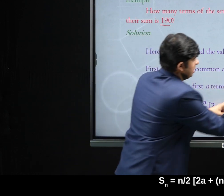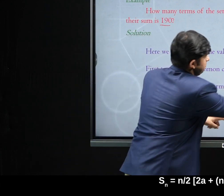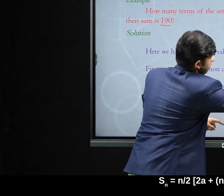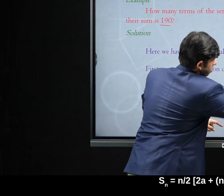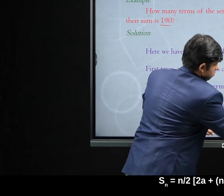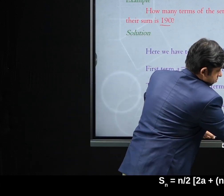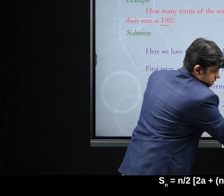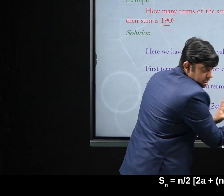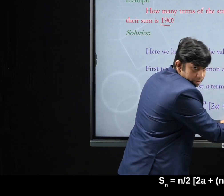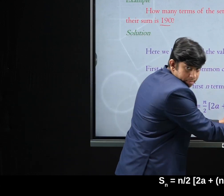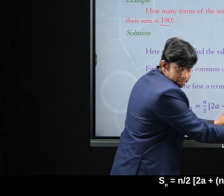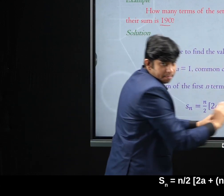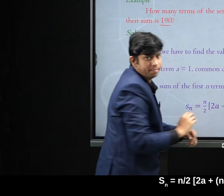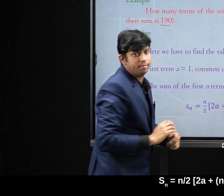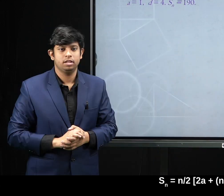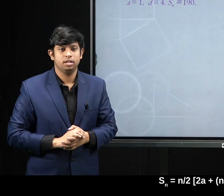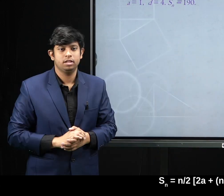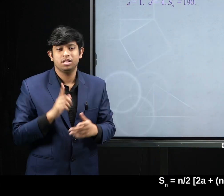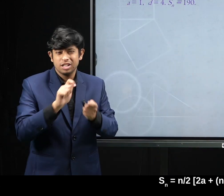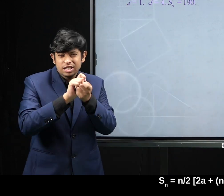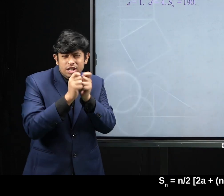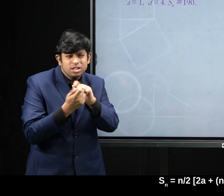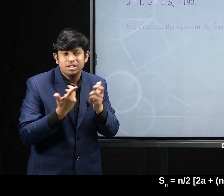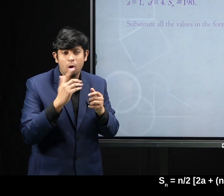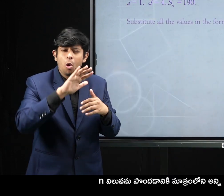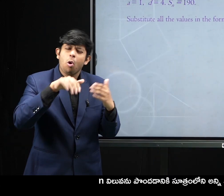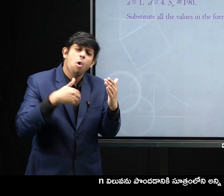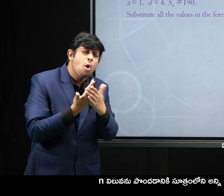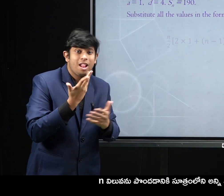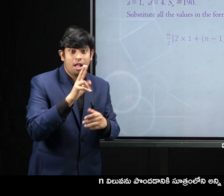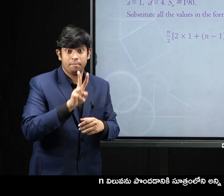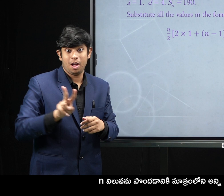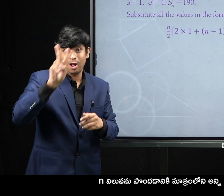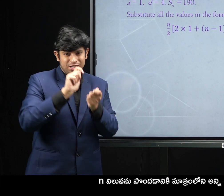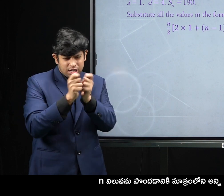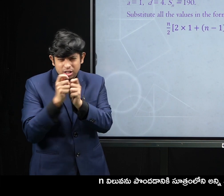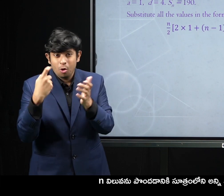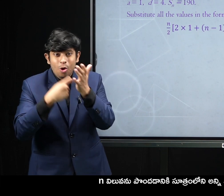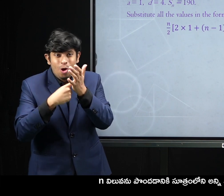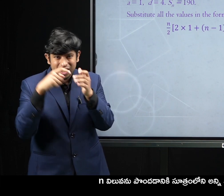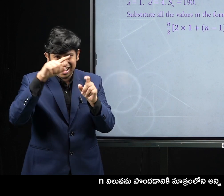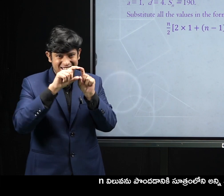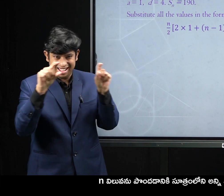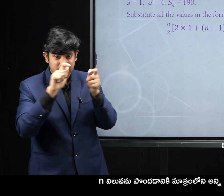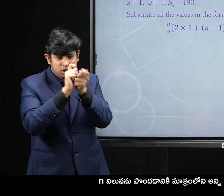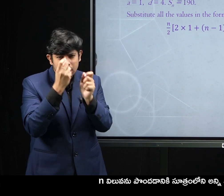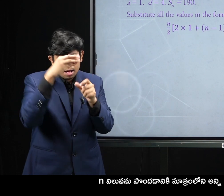2a ప్లస్ n-1 ఇంటూ d. n విలువను పొందడానికి సూత్రంలోని అన్ని